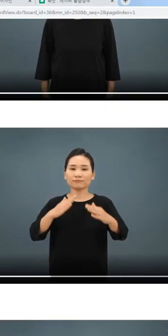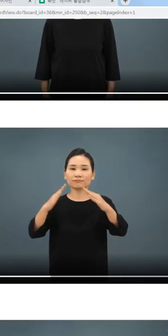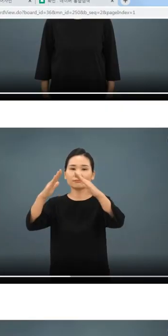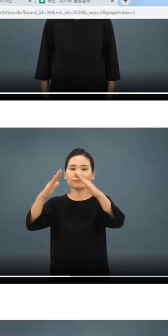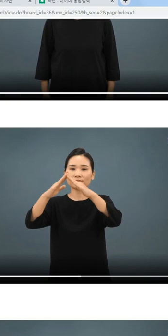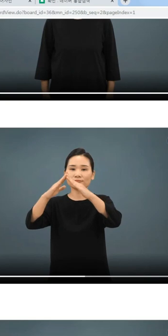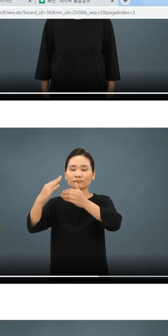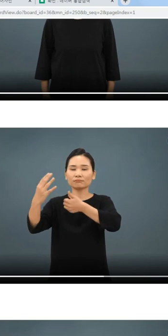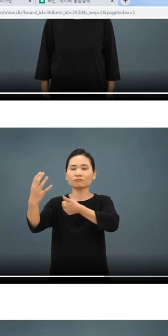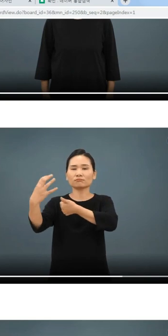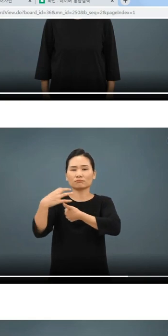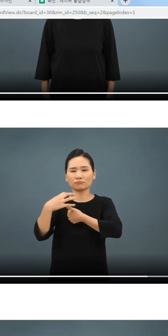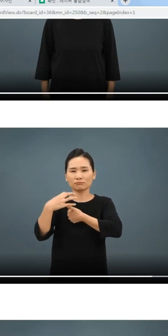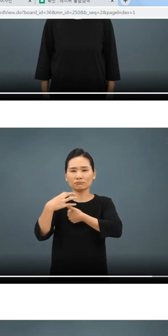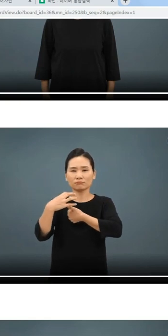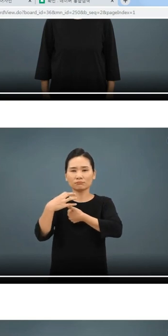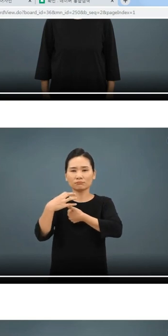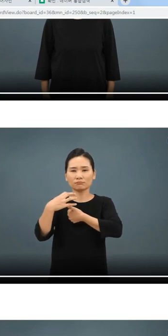내 집에 그죠?